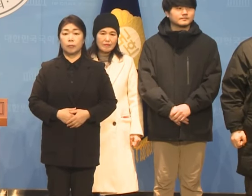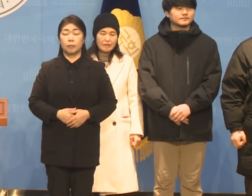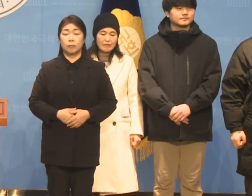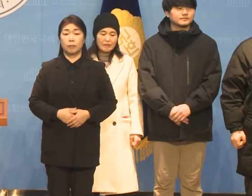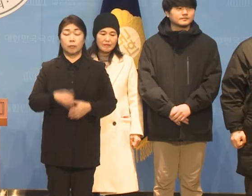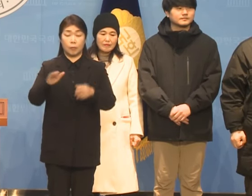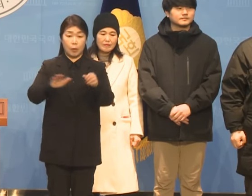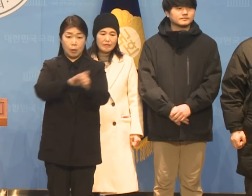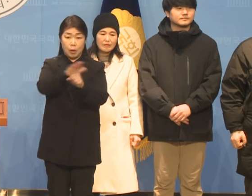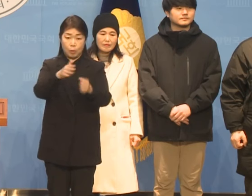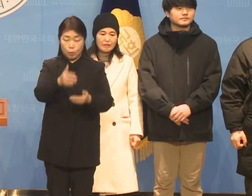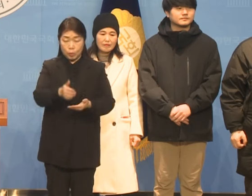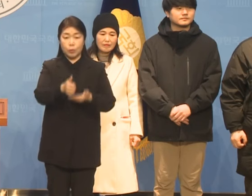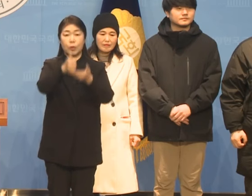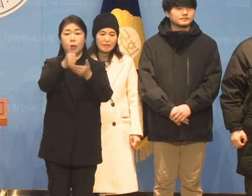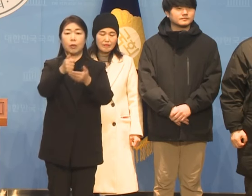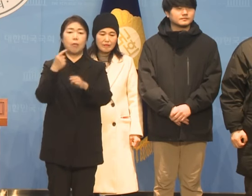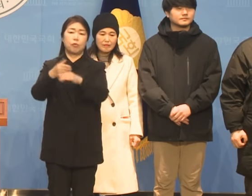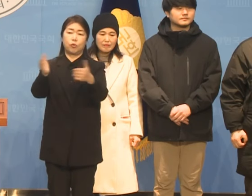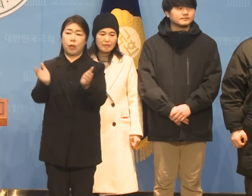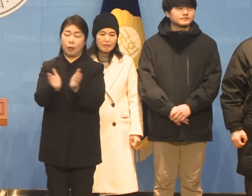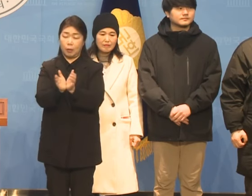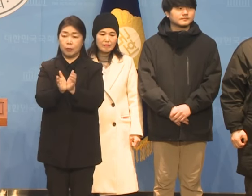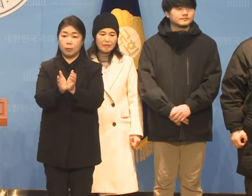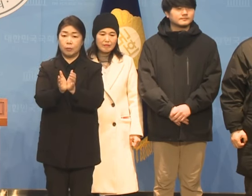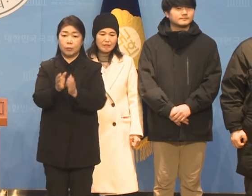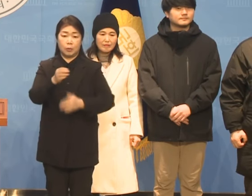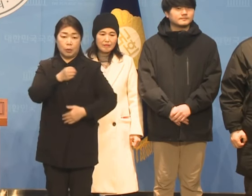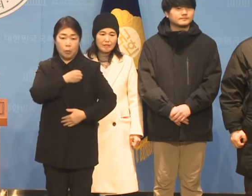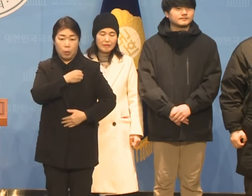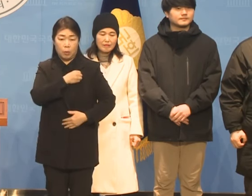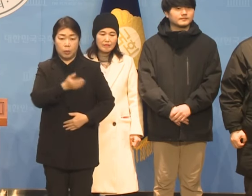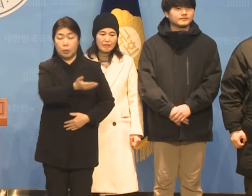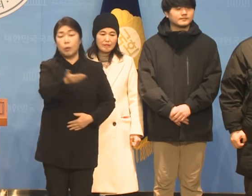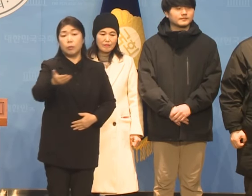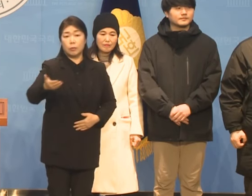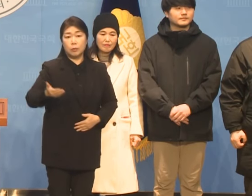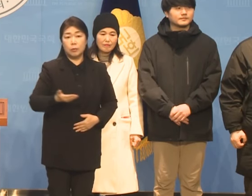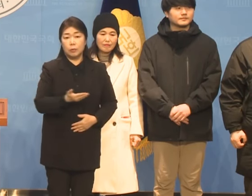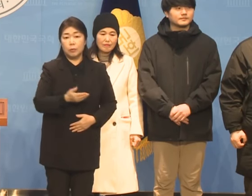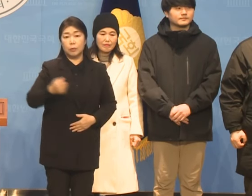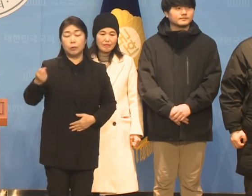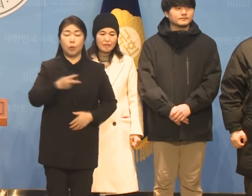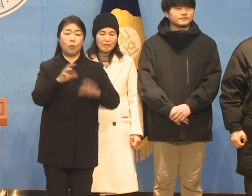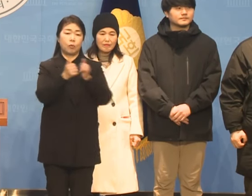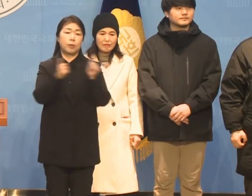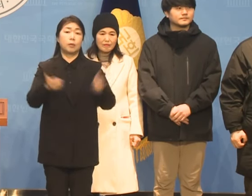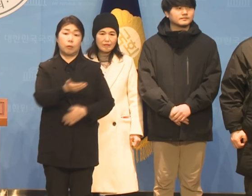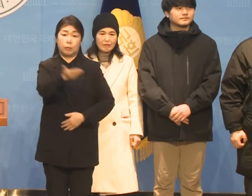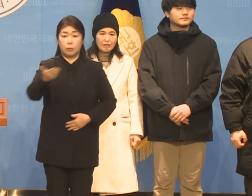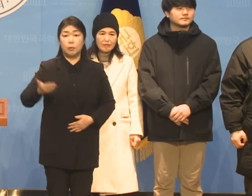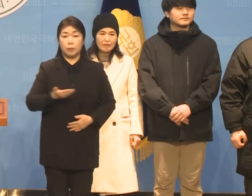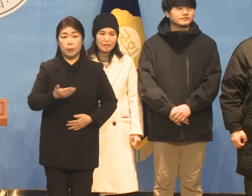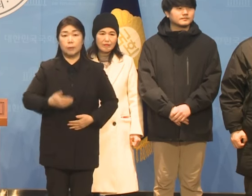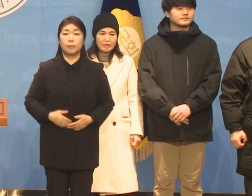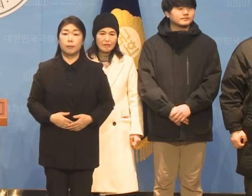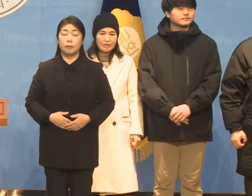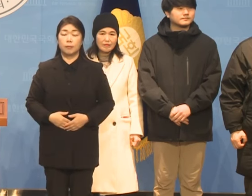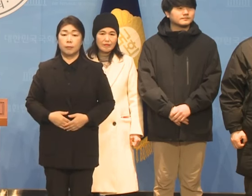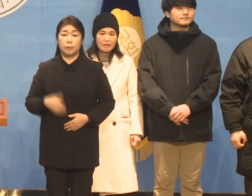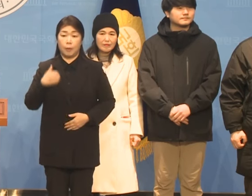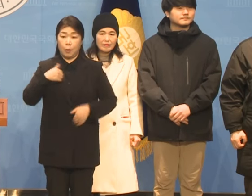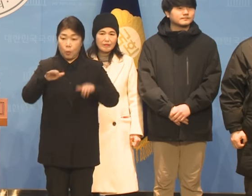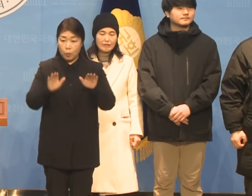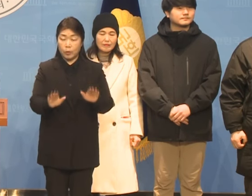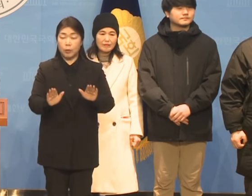사랑하고 존경하는 더불어민주당 당원 여러분, 그리고 국민 여러분, 저는